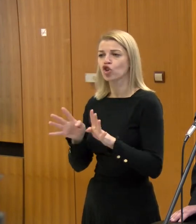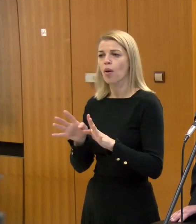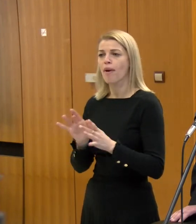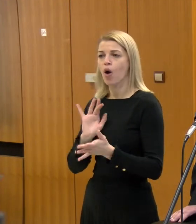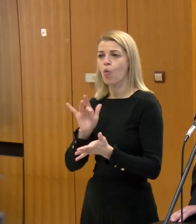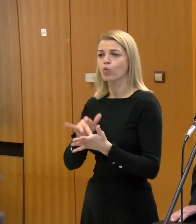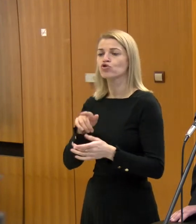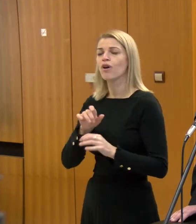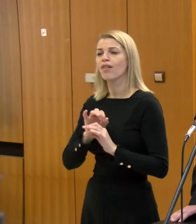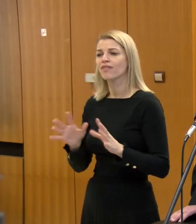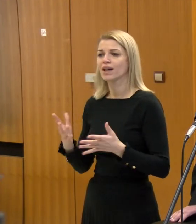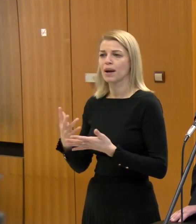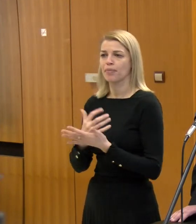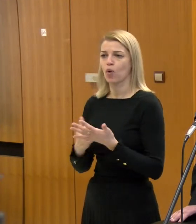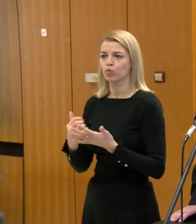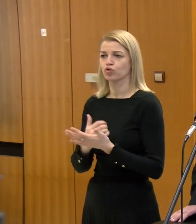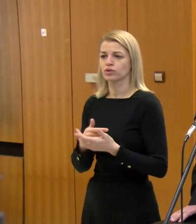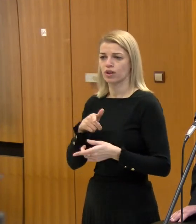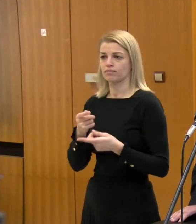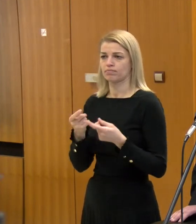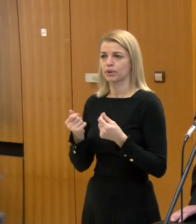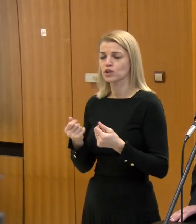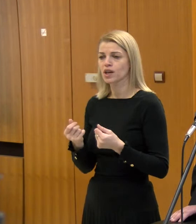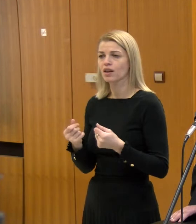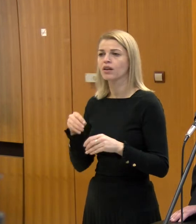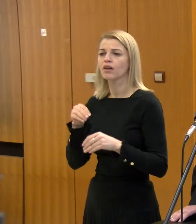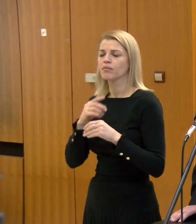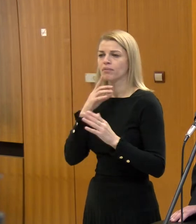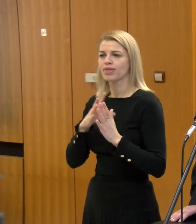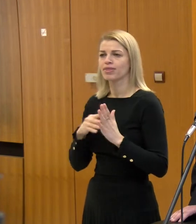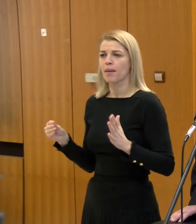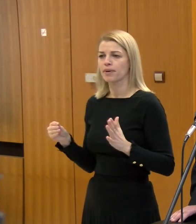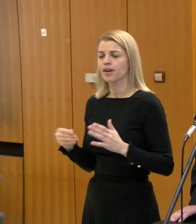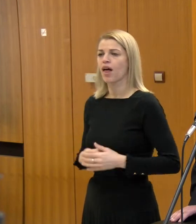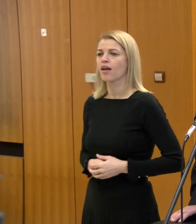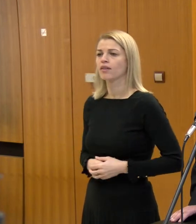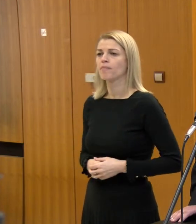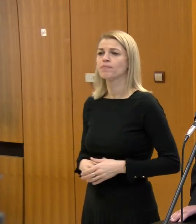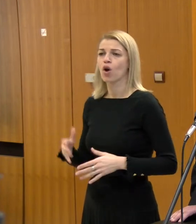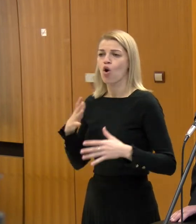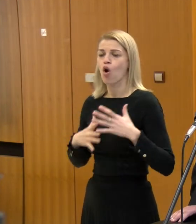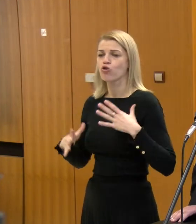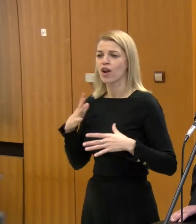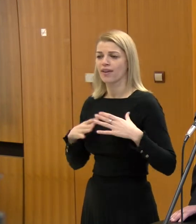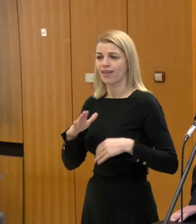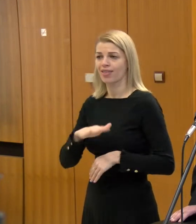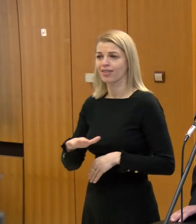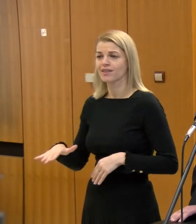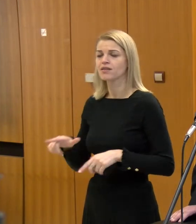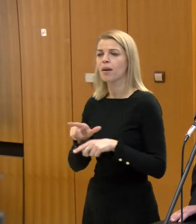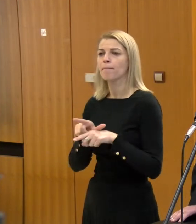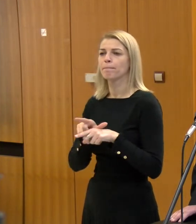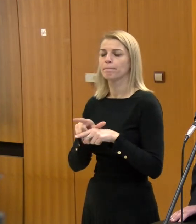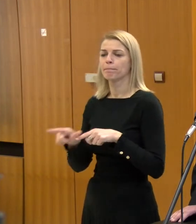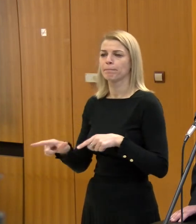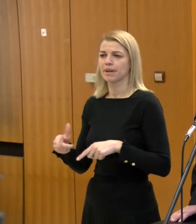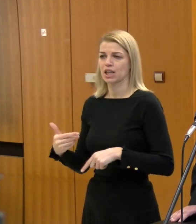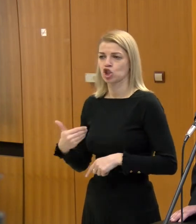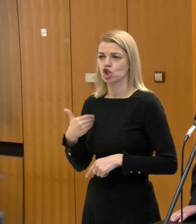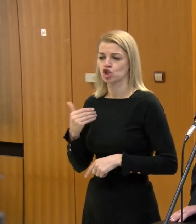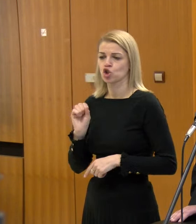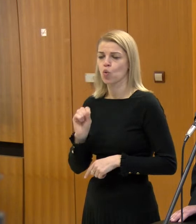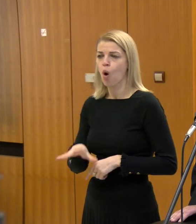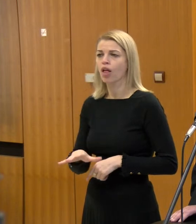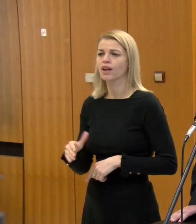na ktorý môžu byť použité tieto prostriedky. Sú to napríklad ošatenie detské pre